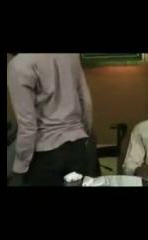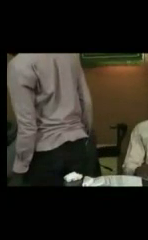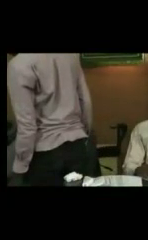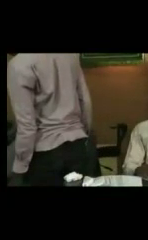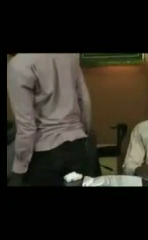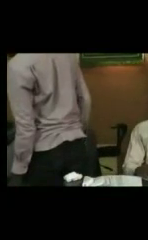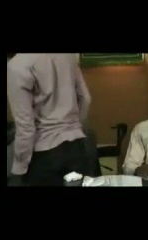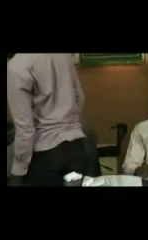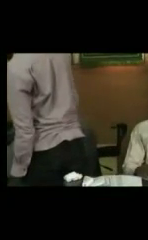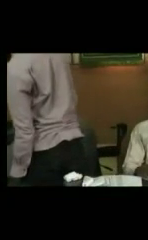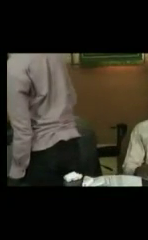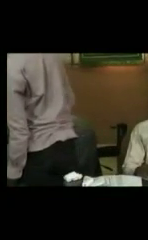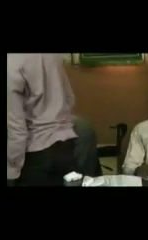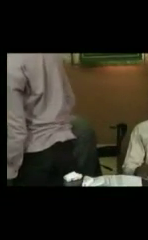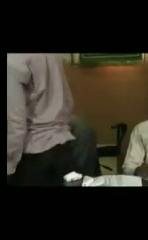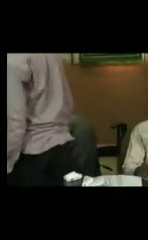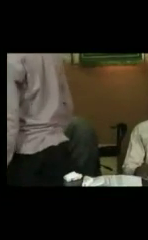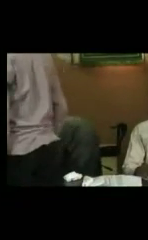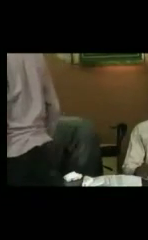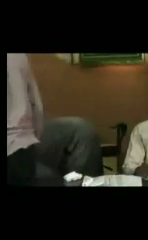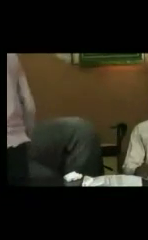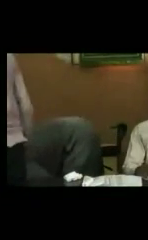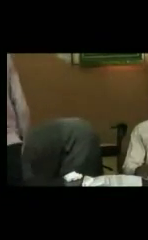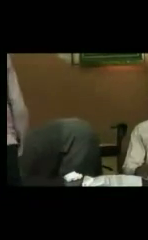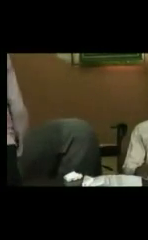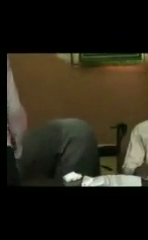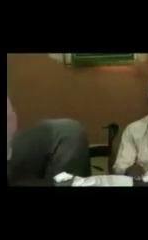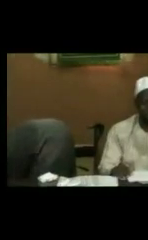أري الله كري توصفوا